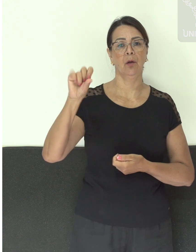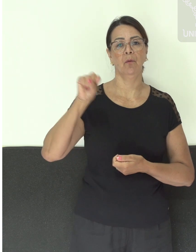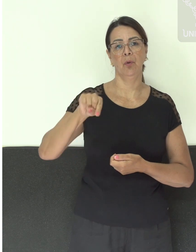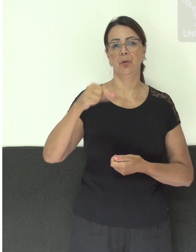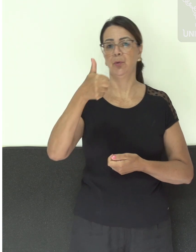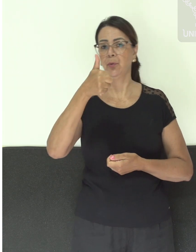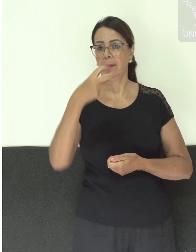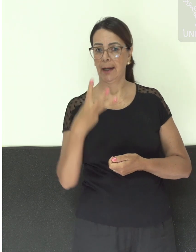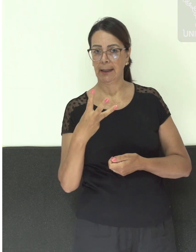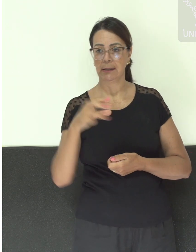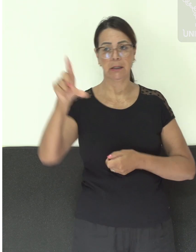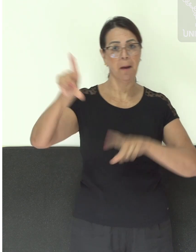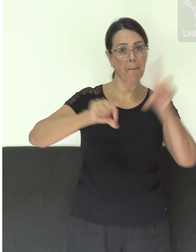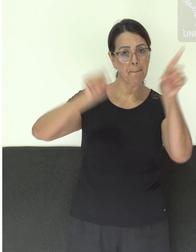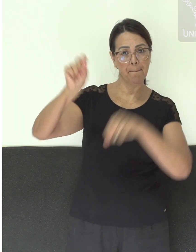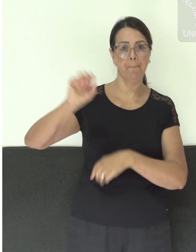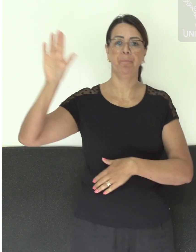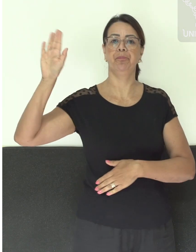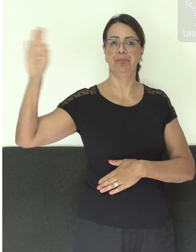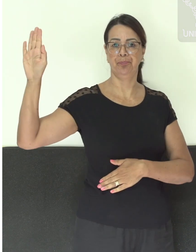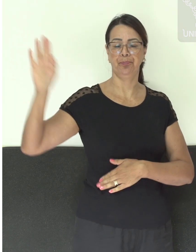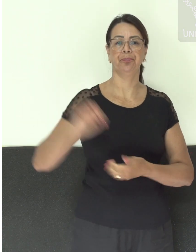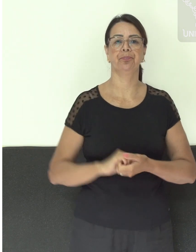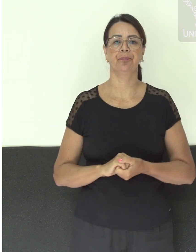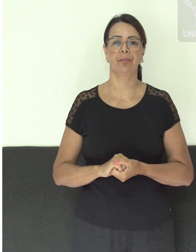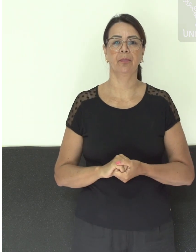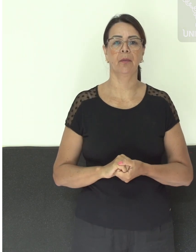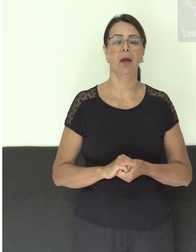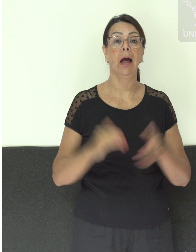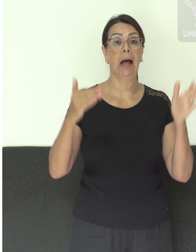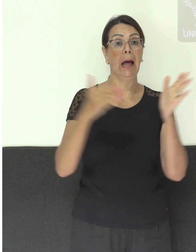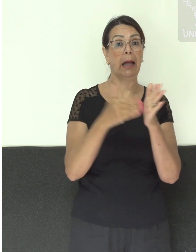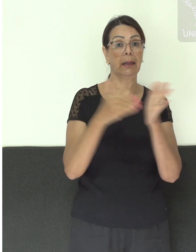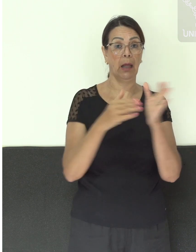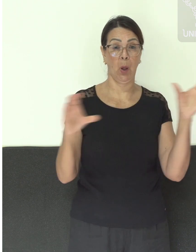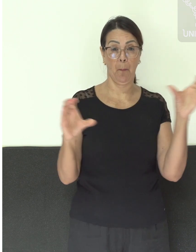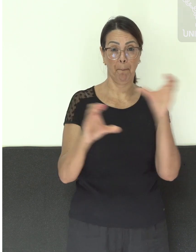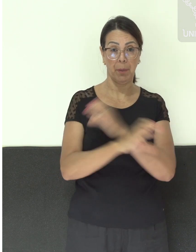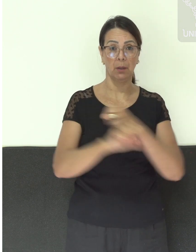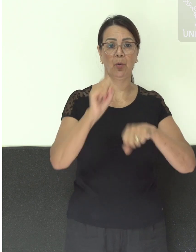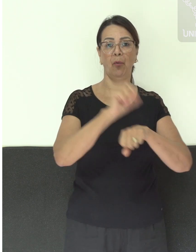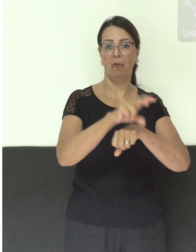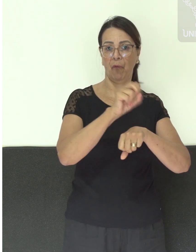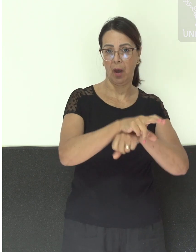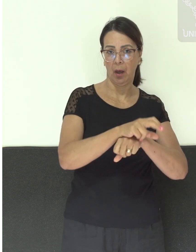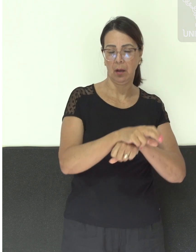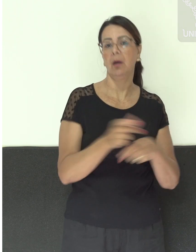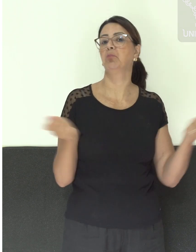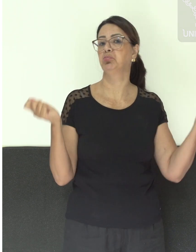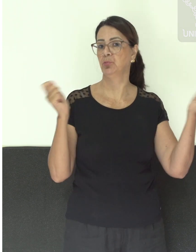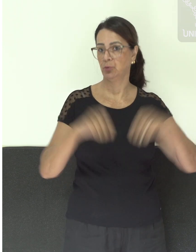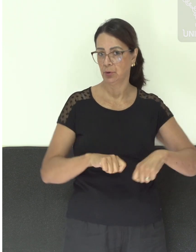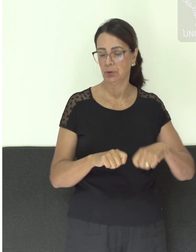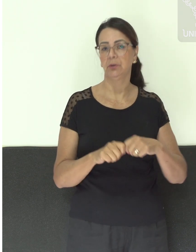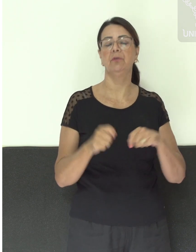9.3. A convocação de candidatos far-se-á até o preenchimento total das vagas, podendo a